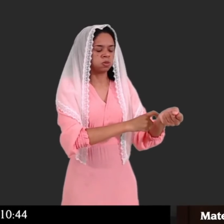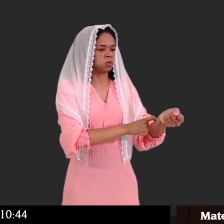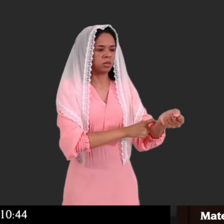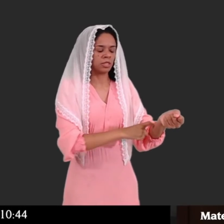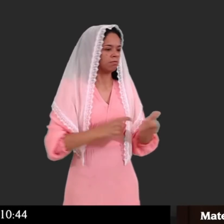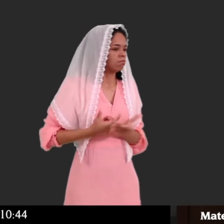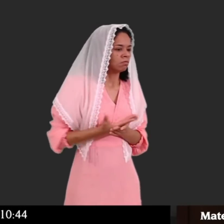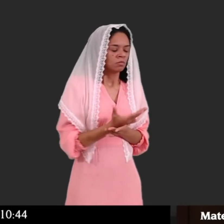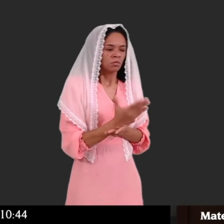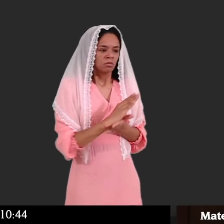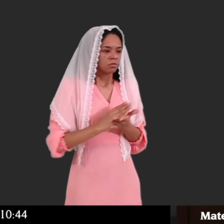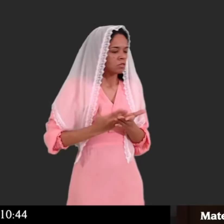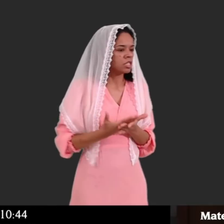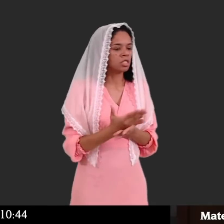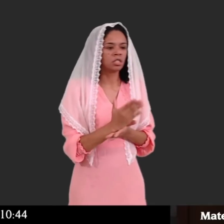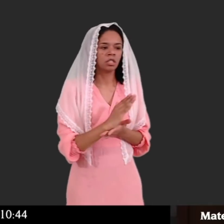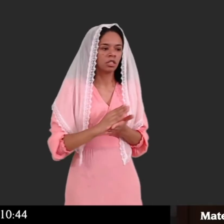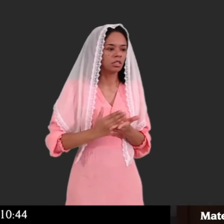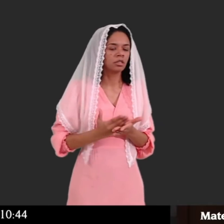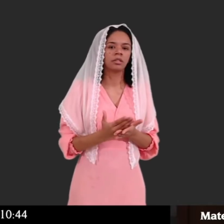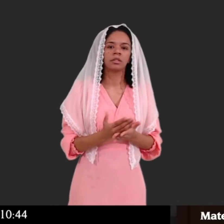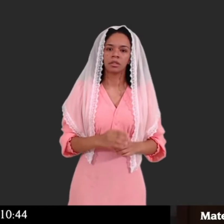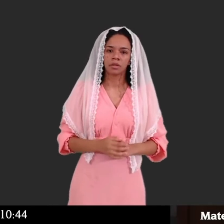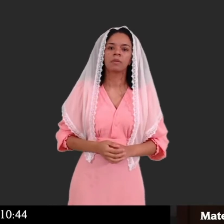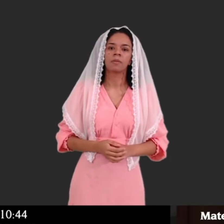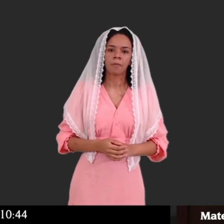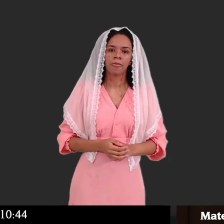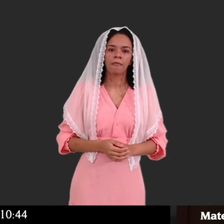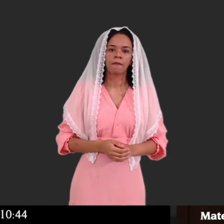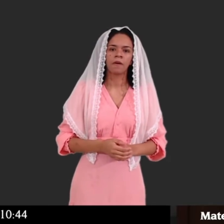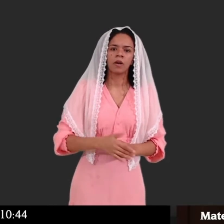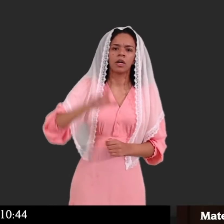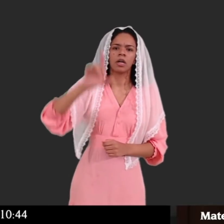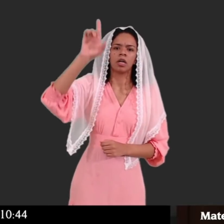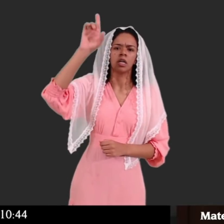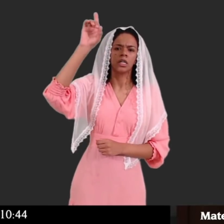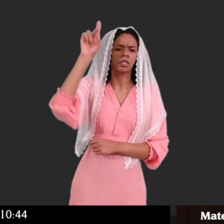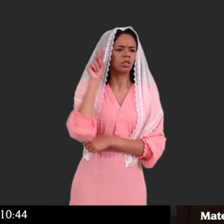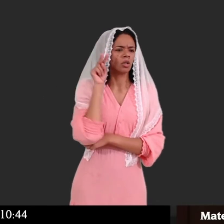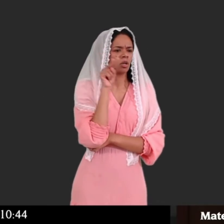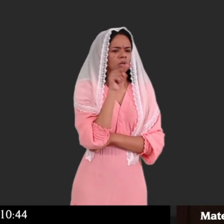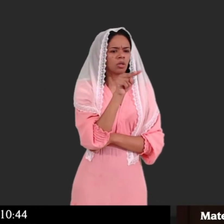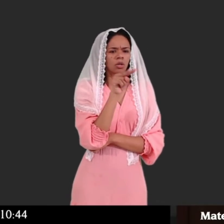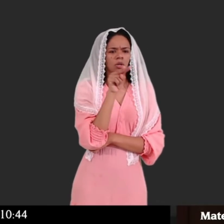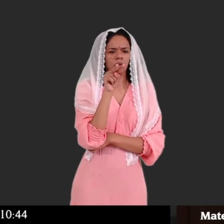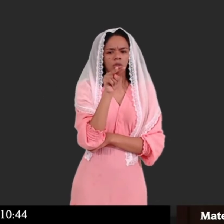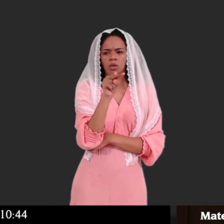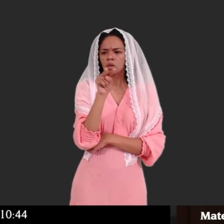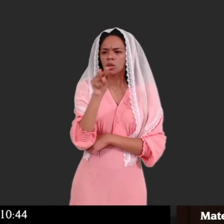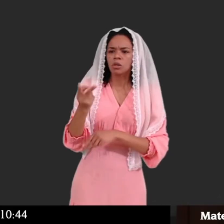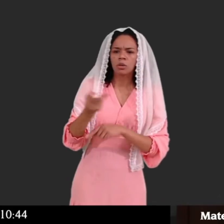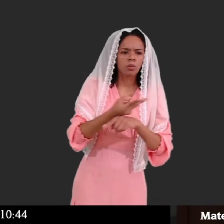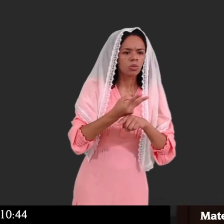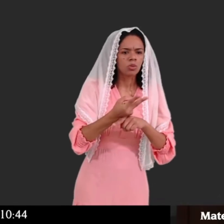E ele procurou debaixo do sol um homem, e procurou alguém por intermédio do